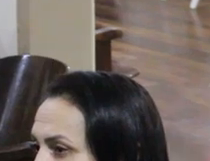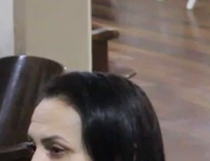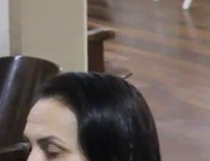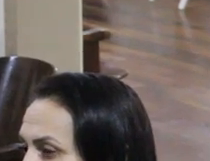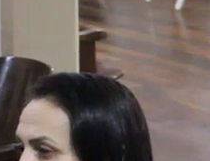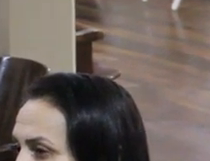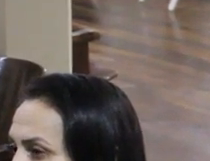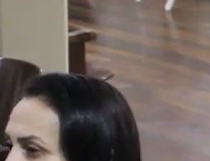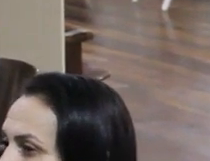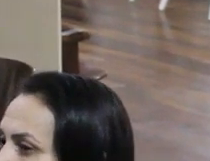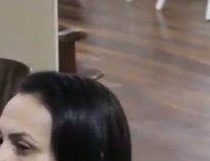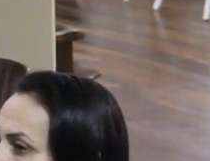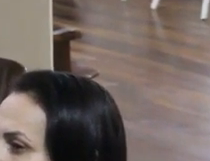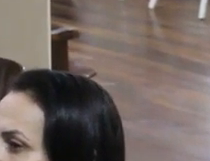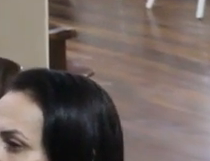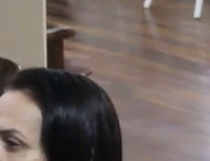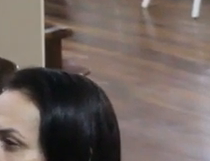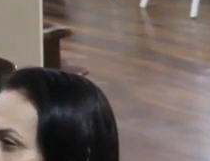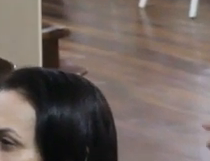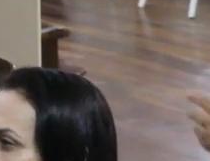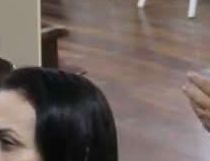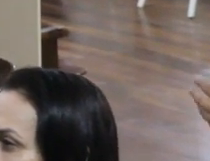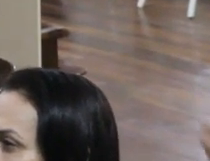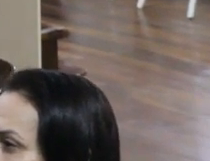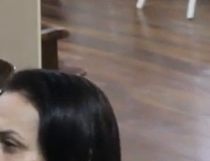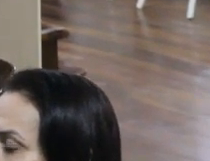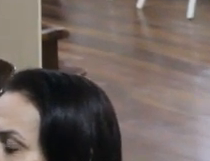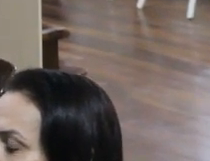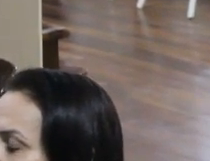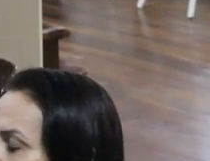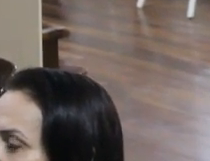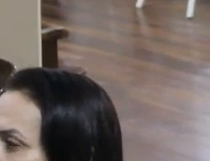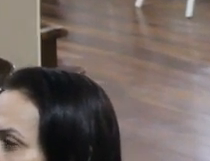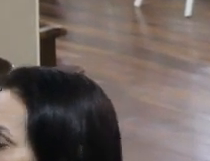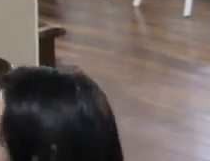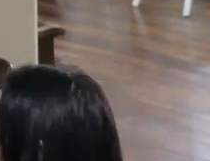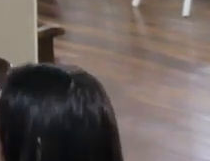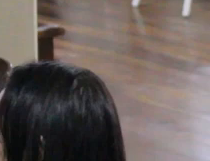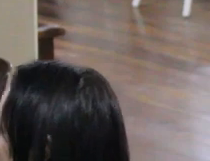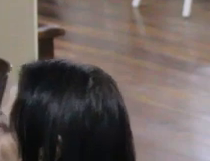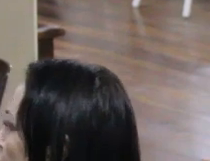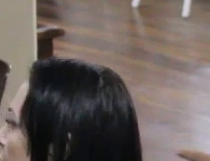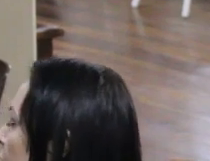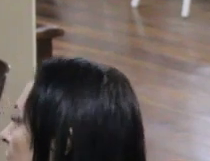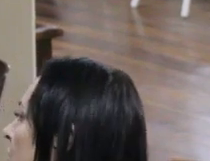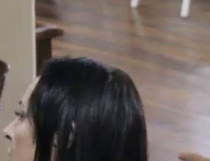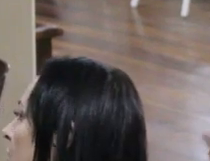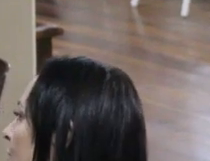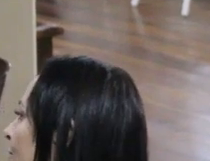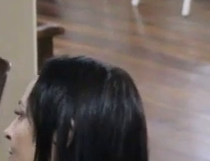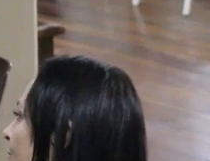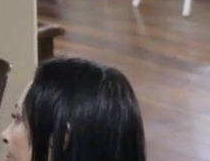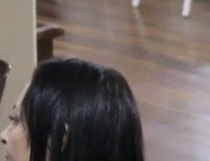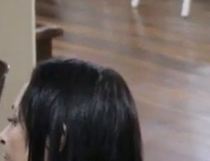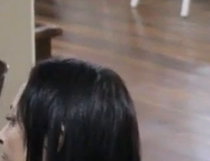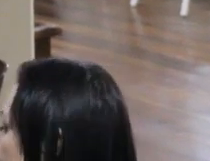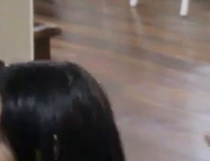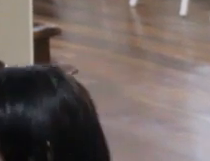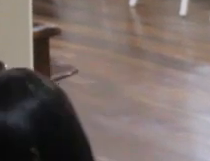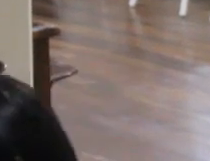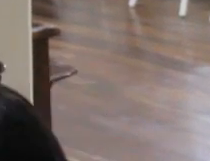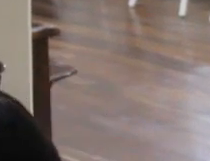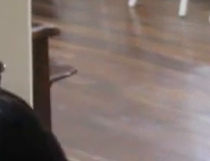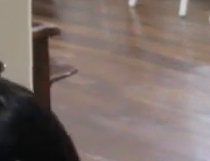foi reformado de volta, e o Almeida ele se propôs a fazer isso de alguma maneira, encontrou